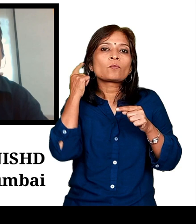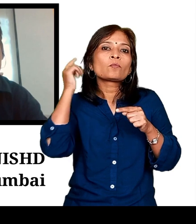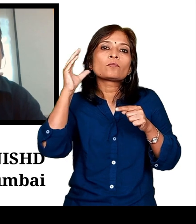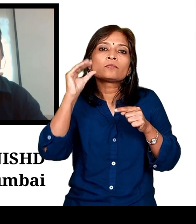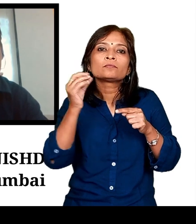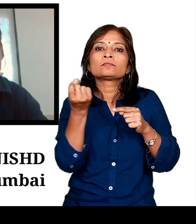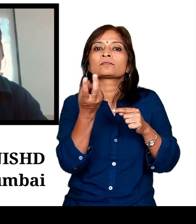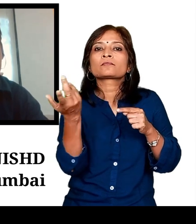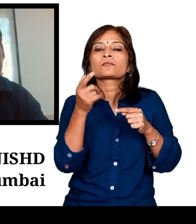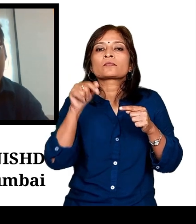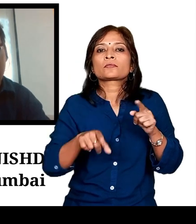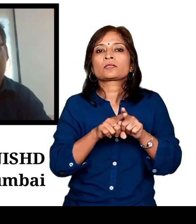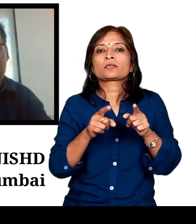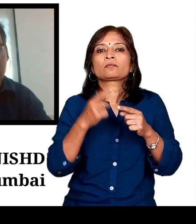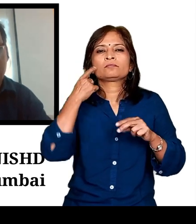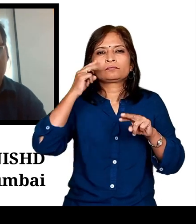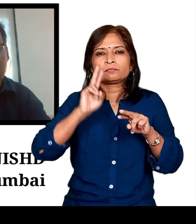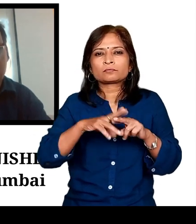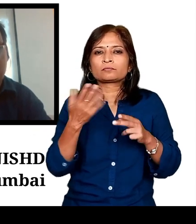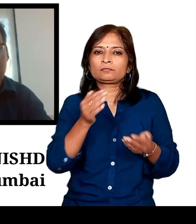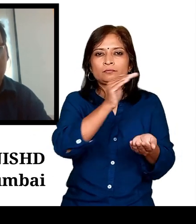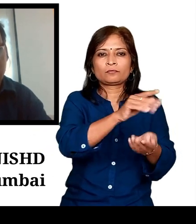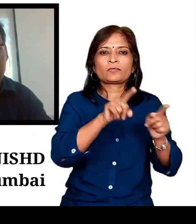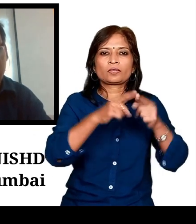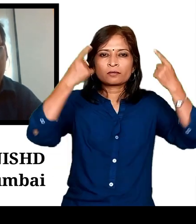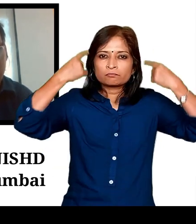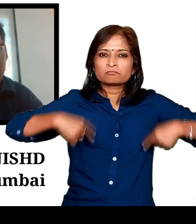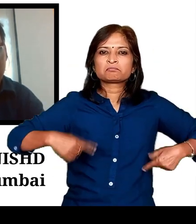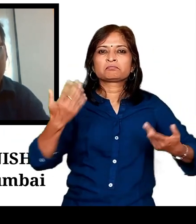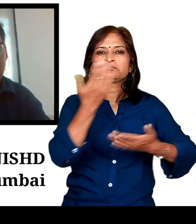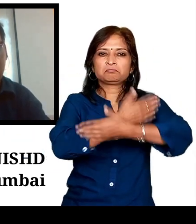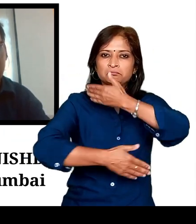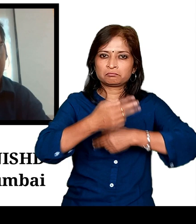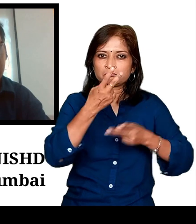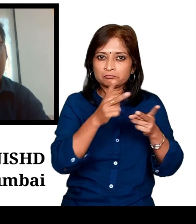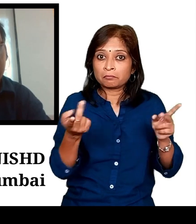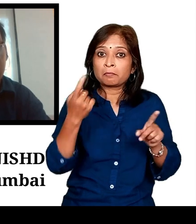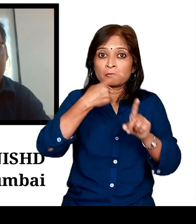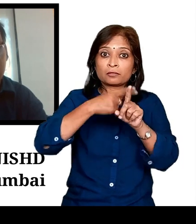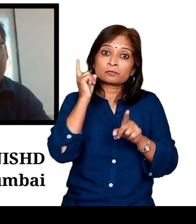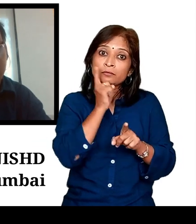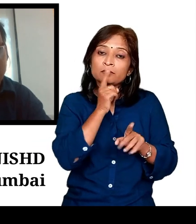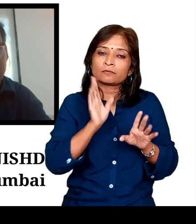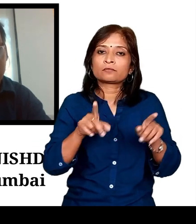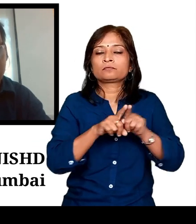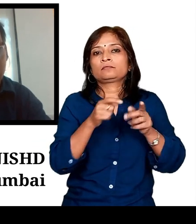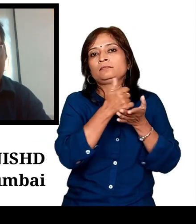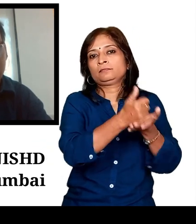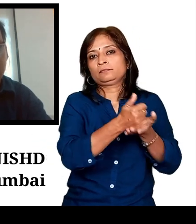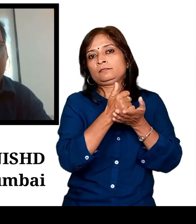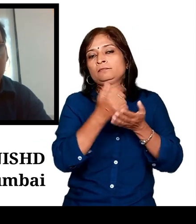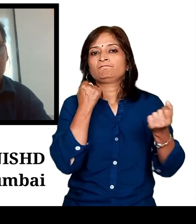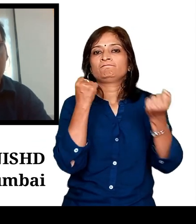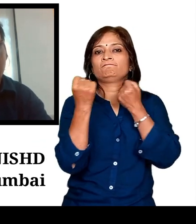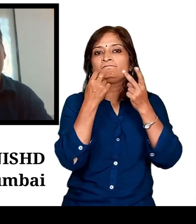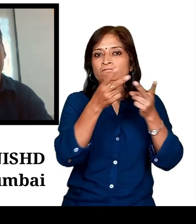देन फिजियोथेरेपी इफ चाइल्ड कमिंग विथ फिजिकल डिफॉर्मिटीज एंड ही नीडेड सम फिजिकल एक्सरसाइज ऑल्सो अलॉन्ग